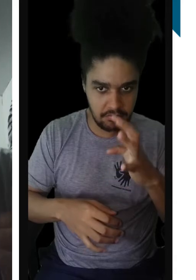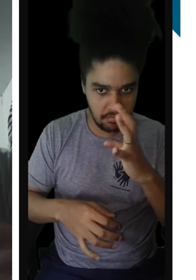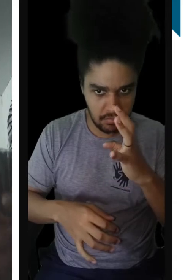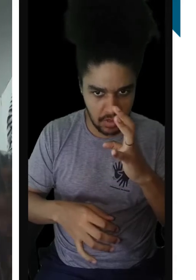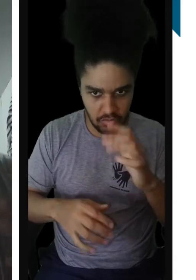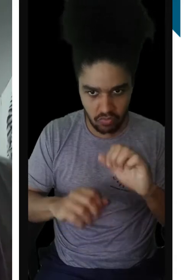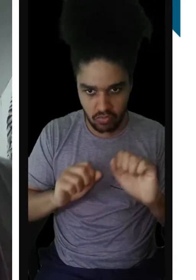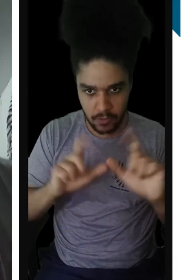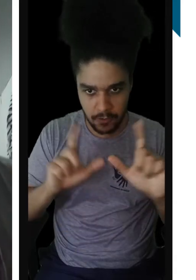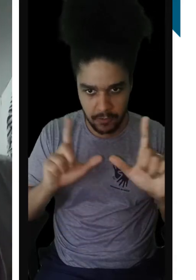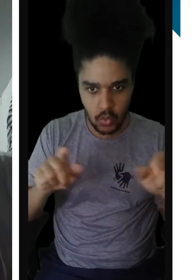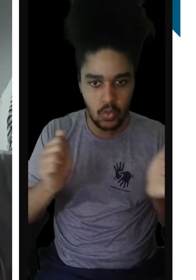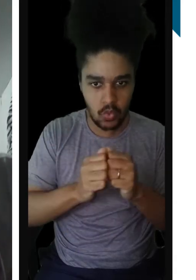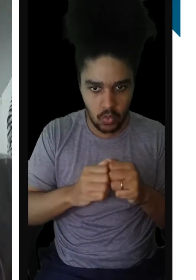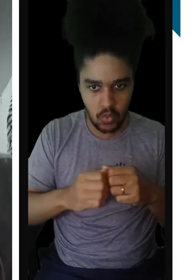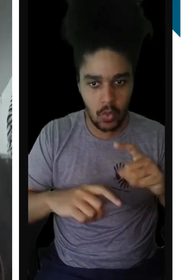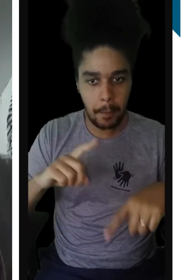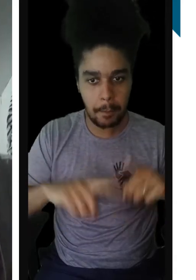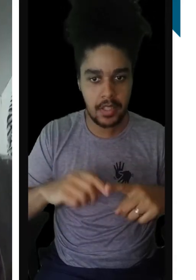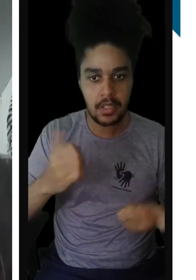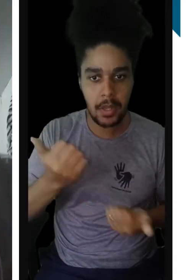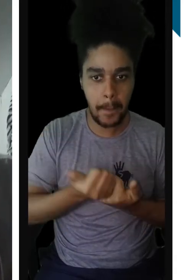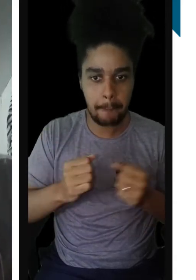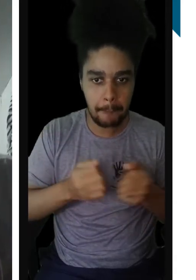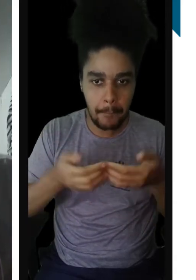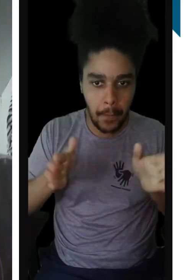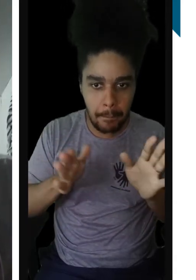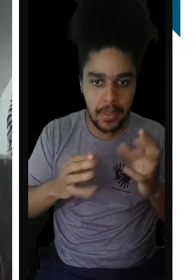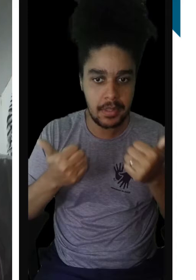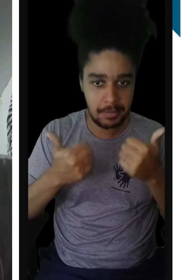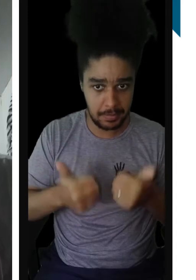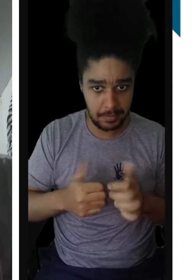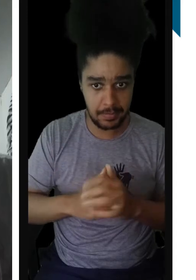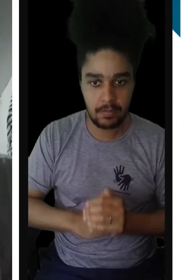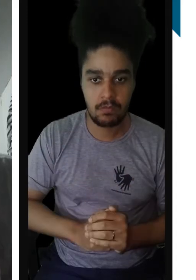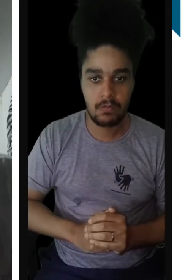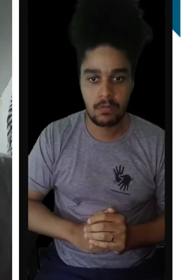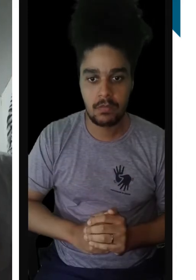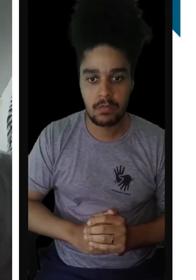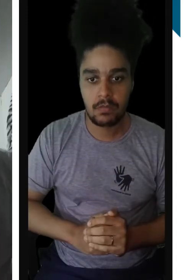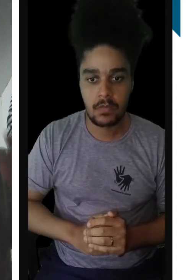assiste o vídeo com o material de apoio aberto. Show de bola?